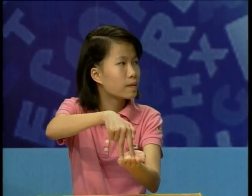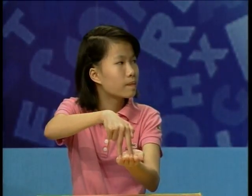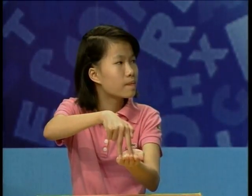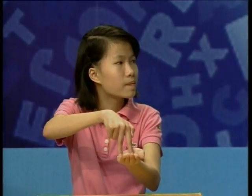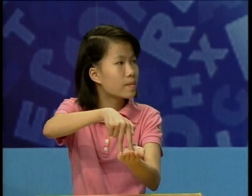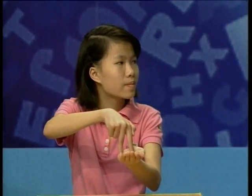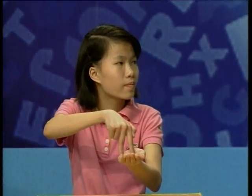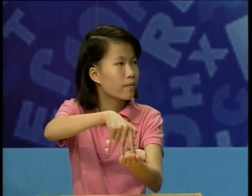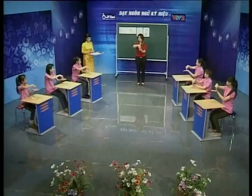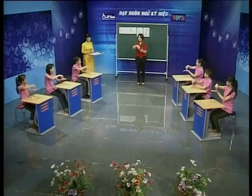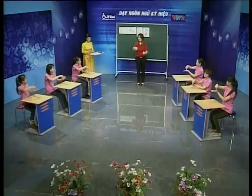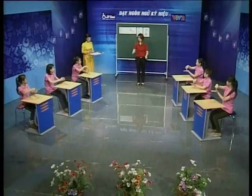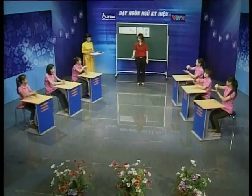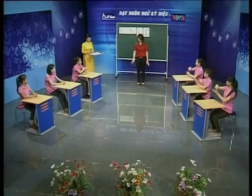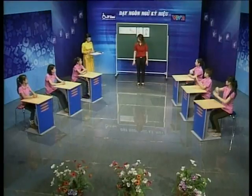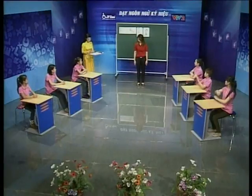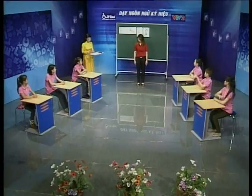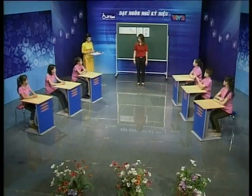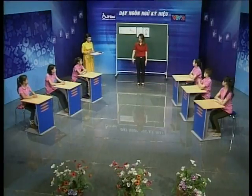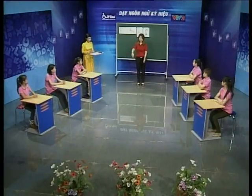bàn tay hướng vào trong Đầu các ngón tay đặt lên lòng bàn tay trái